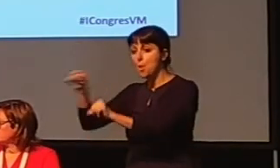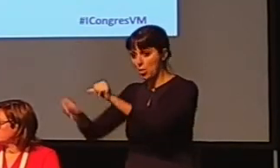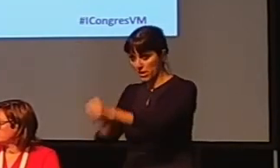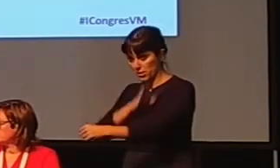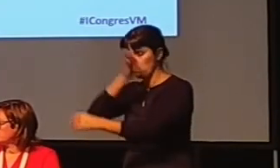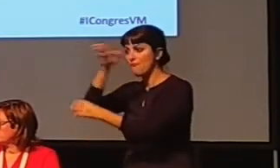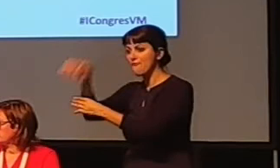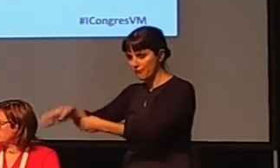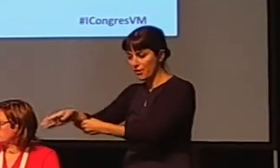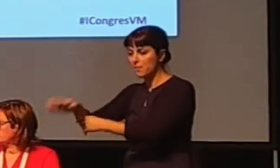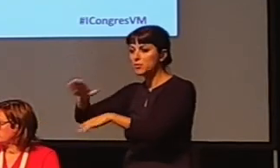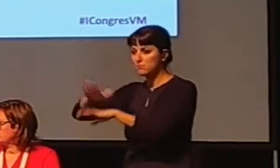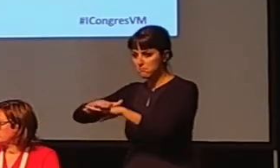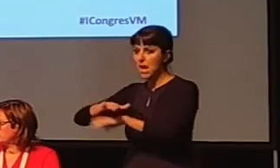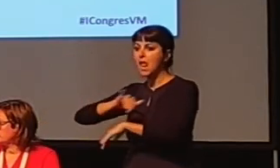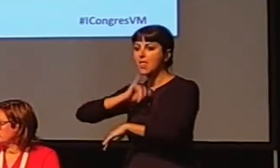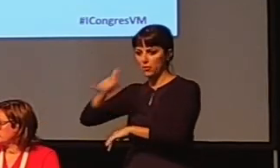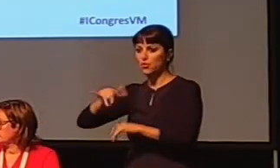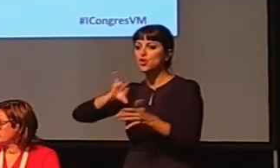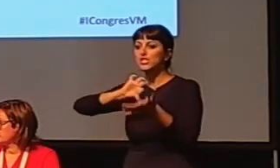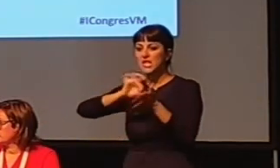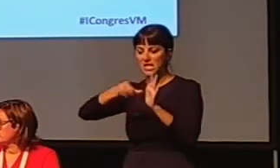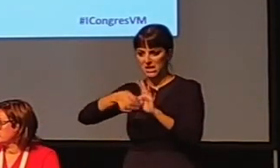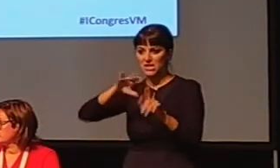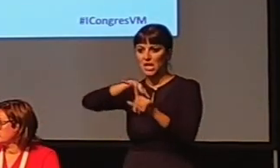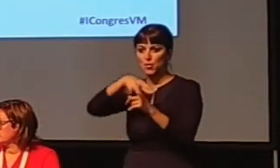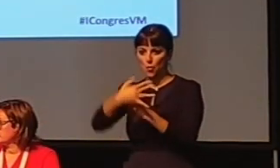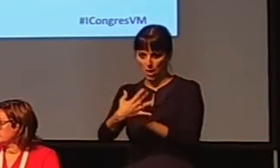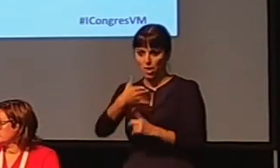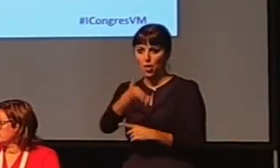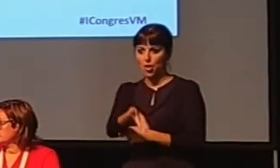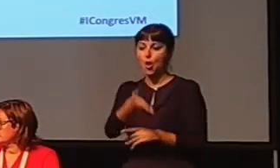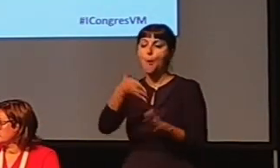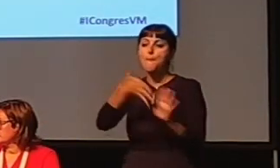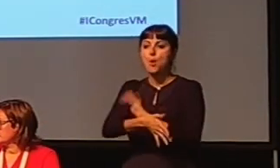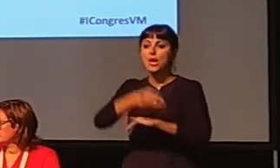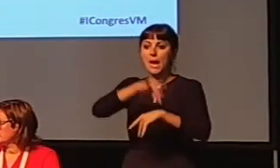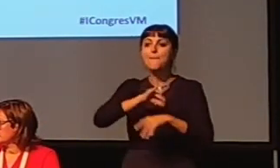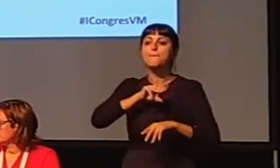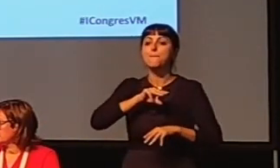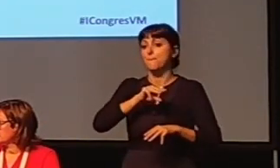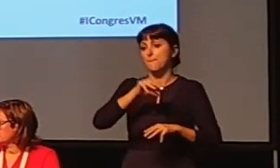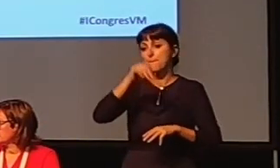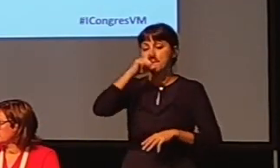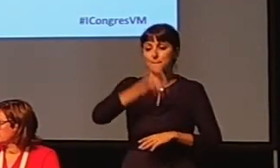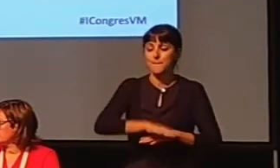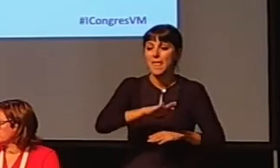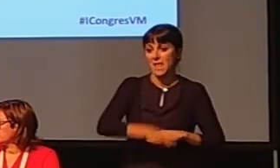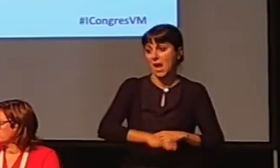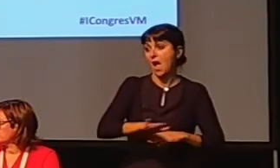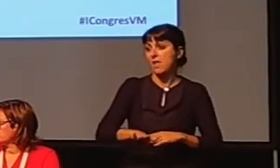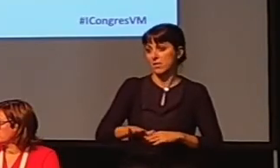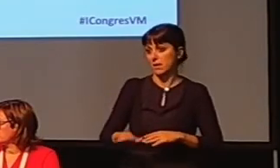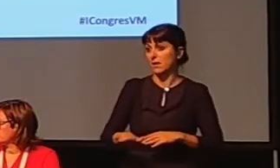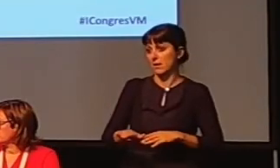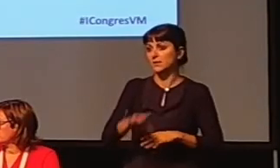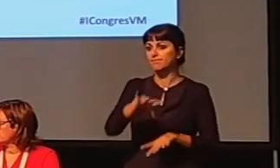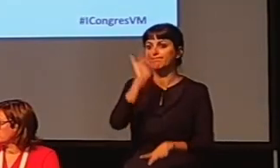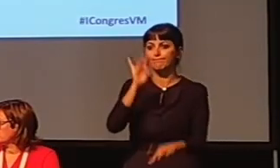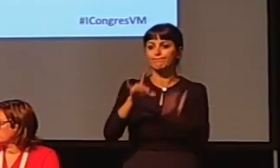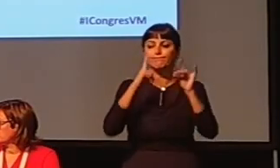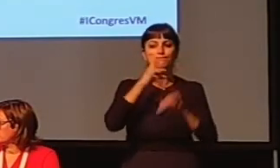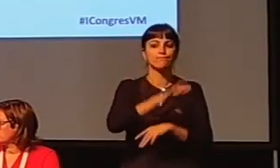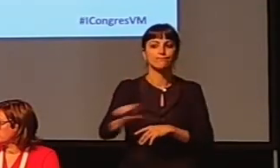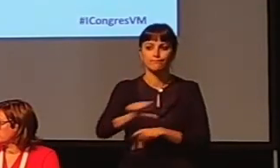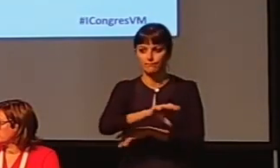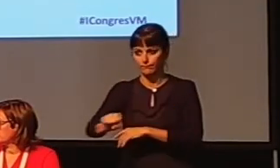toda la situación que molts pediatres estaven detectant, no? I aquí no solament hi ha una història amb el tema